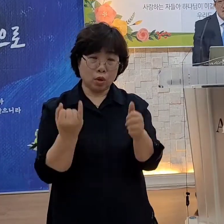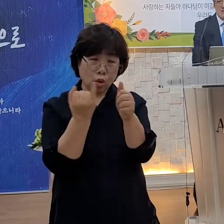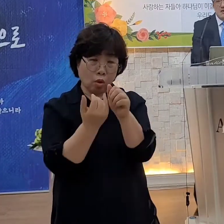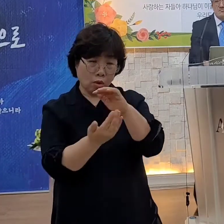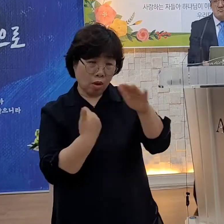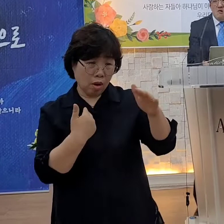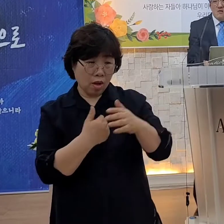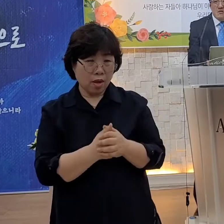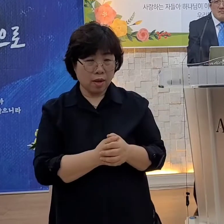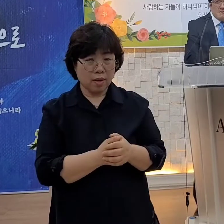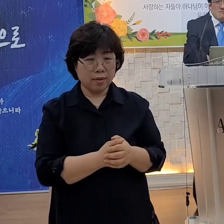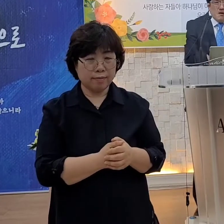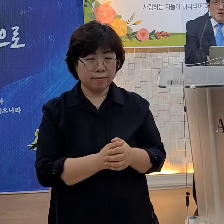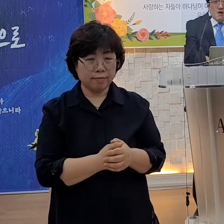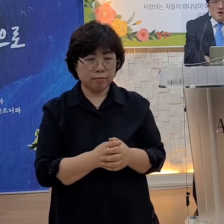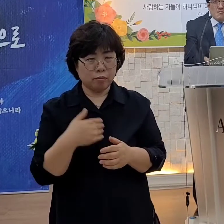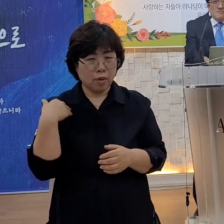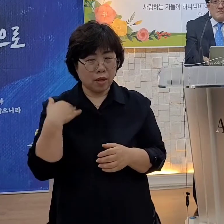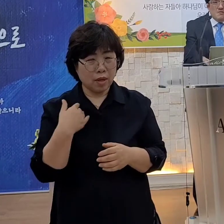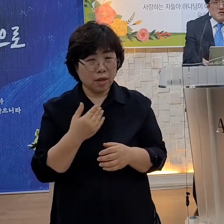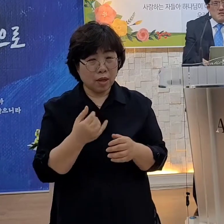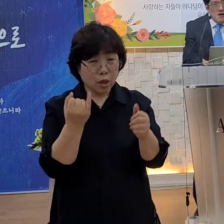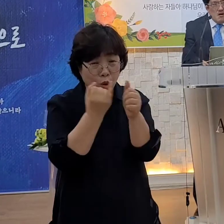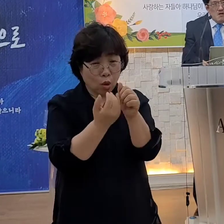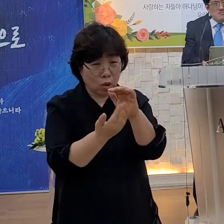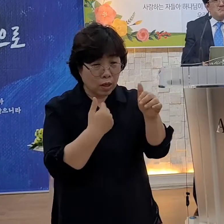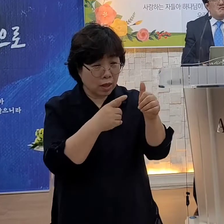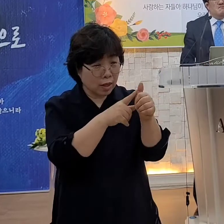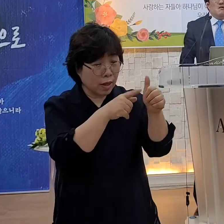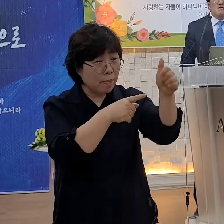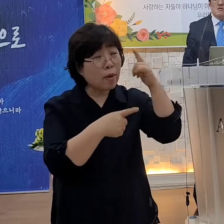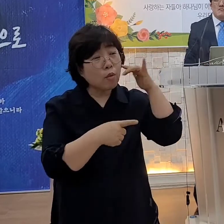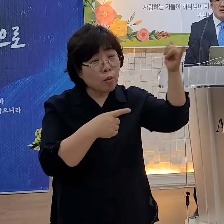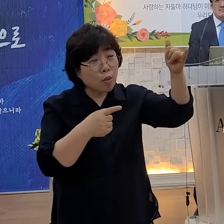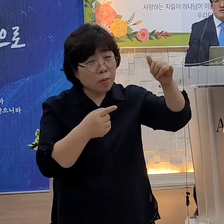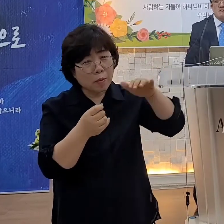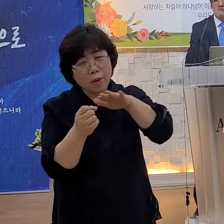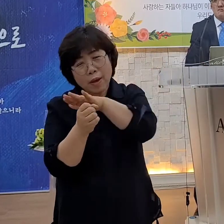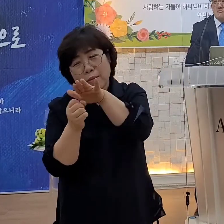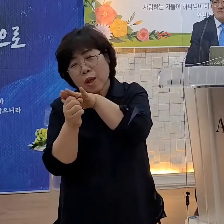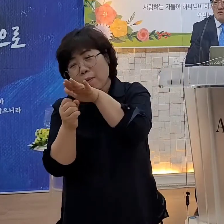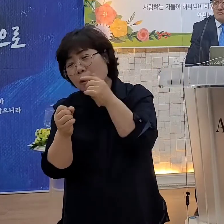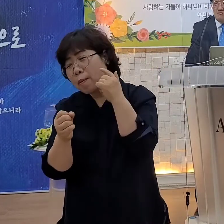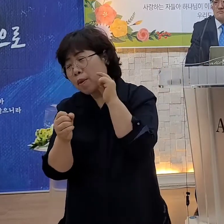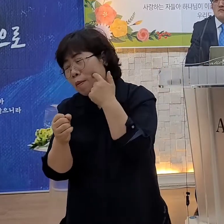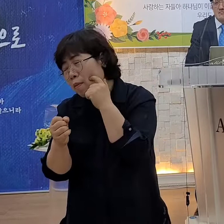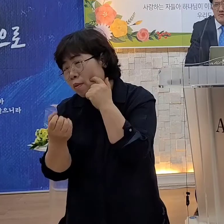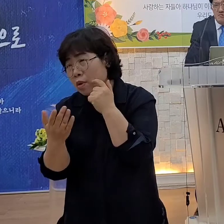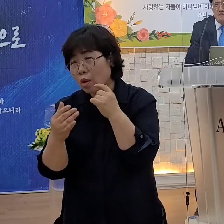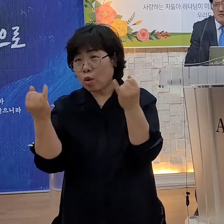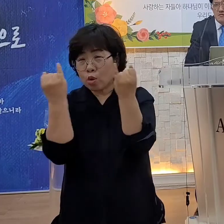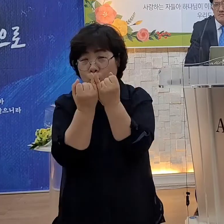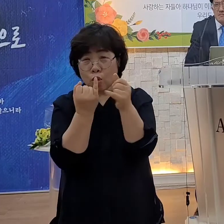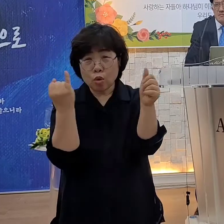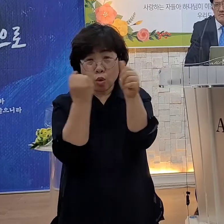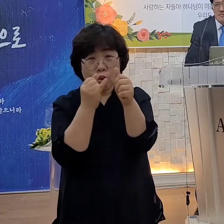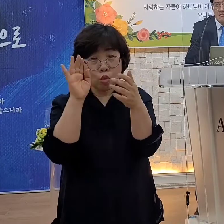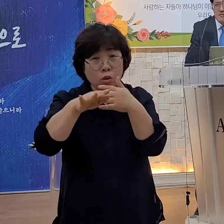막 시댁 부모가 될 사람들도 막 예비 며느리 야 이쁘다 그러고 하던 사람이 갑자기 결혼하고 나면 돌변합니다.